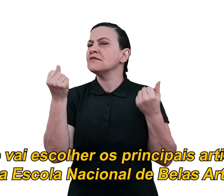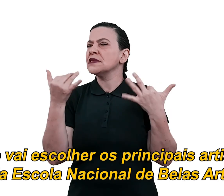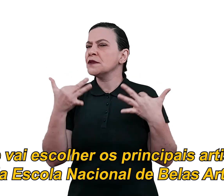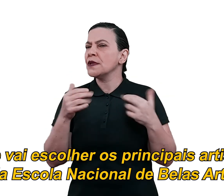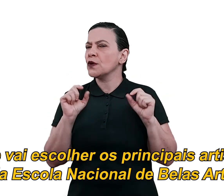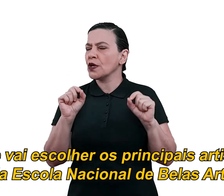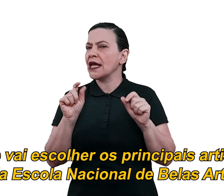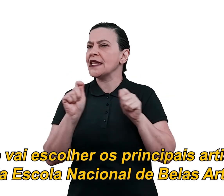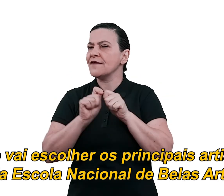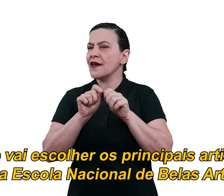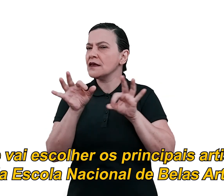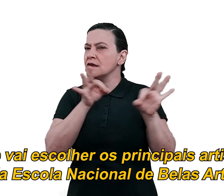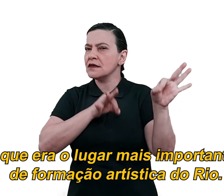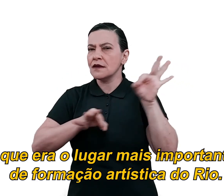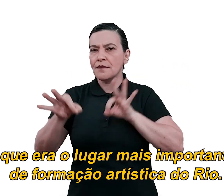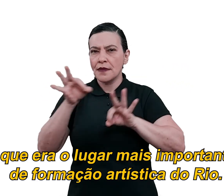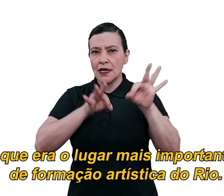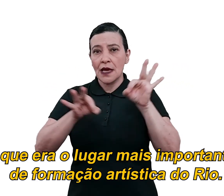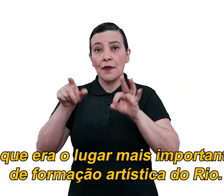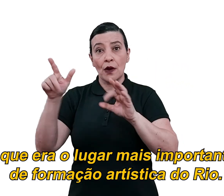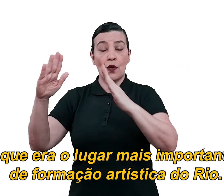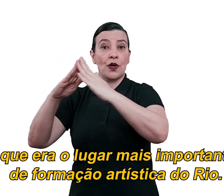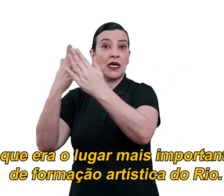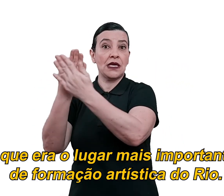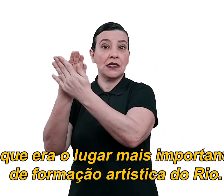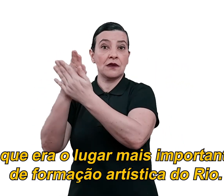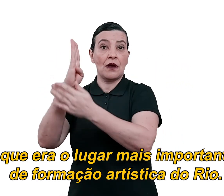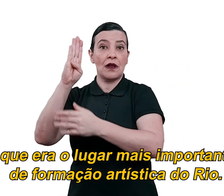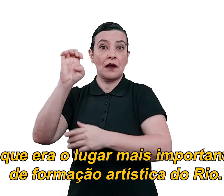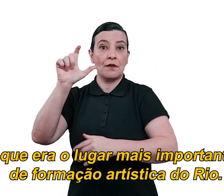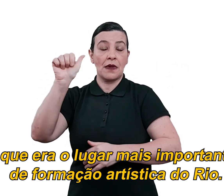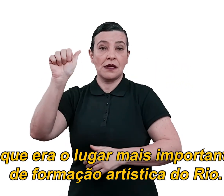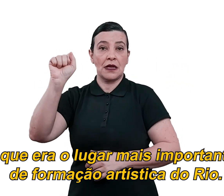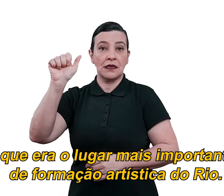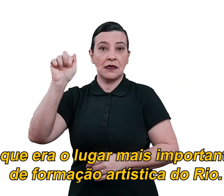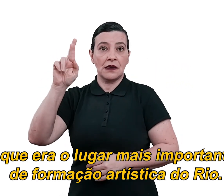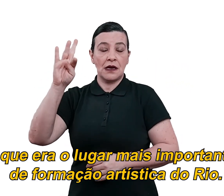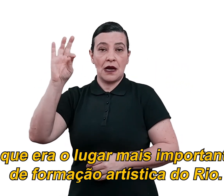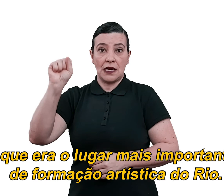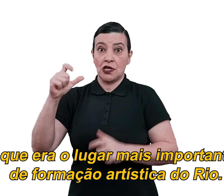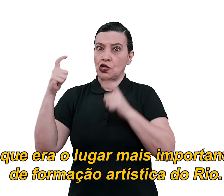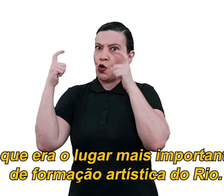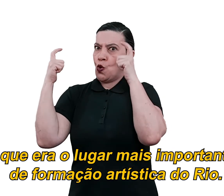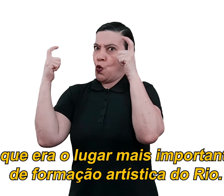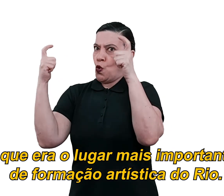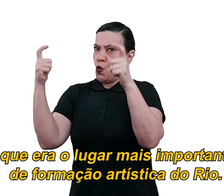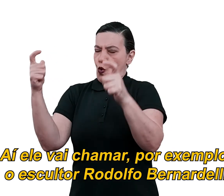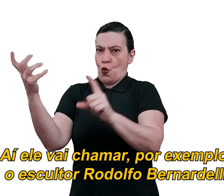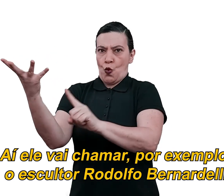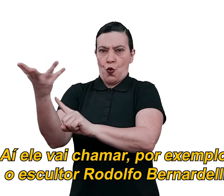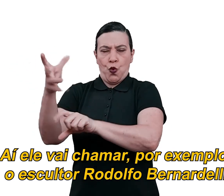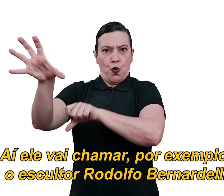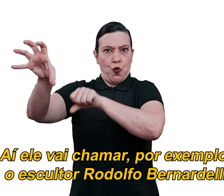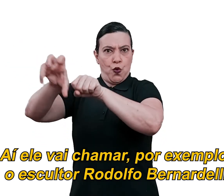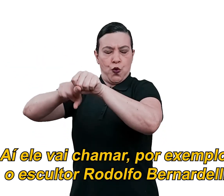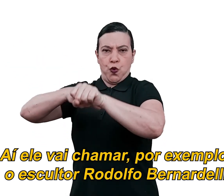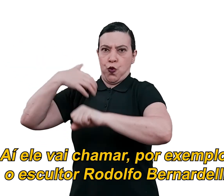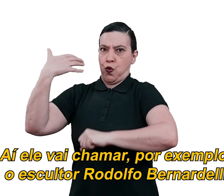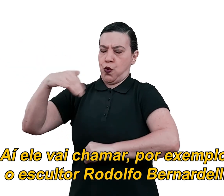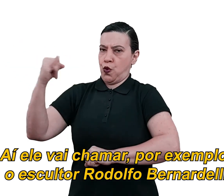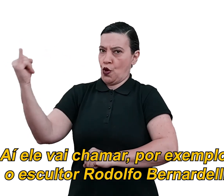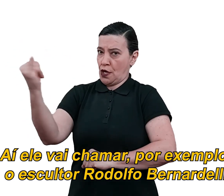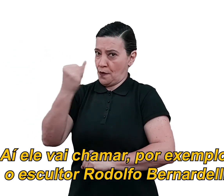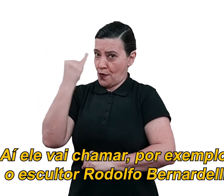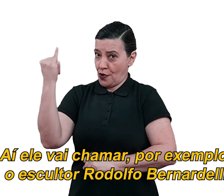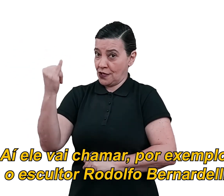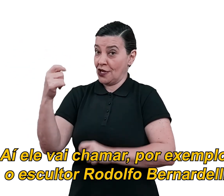artistas da Escola Nacional de Belas Artes, que era o lugar mais importante de formação artística do Rio, né? Aí ele